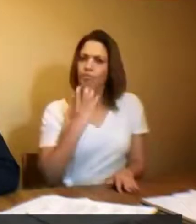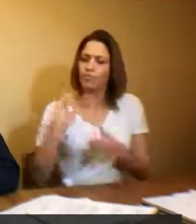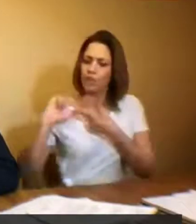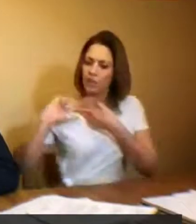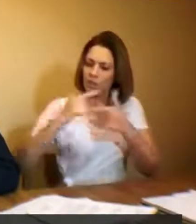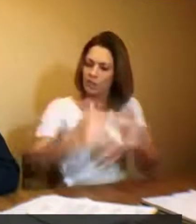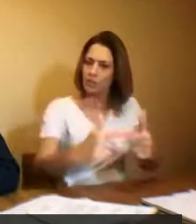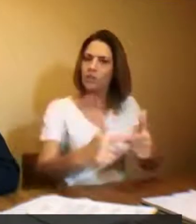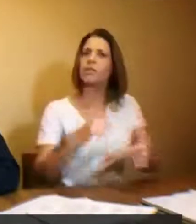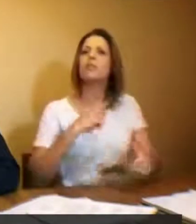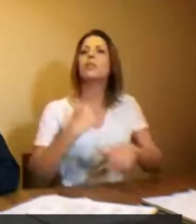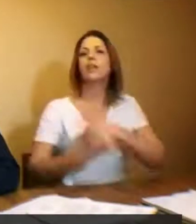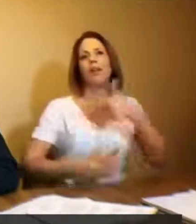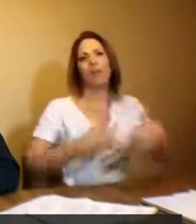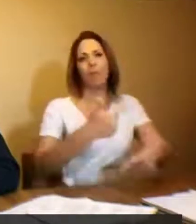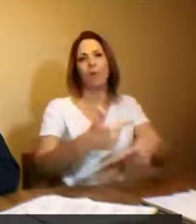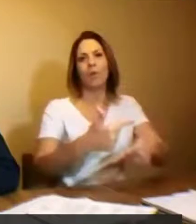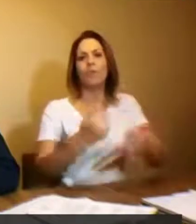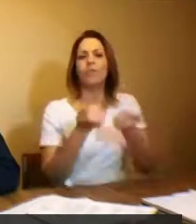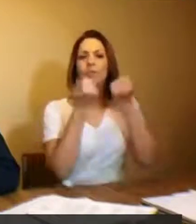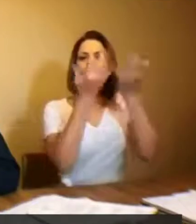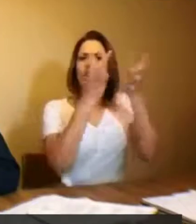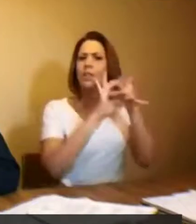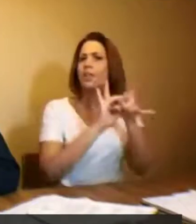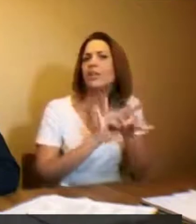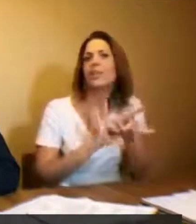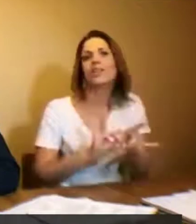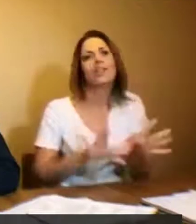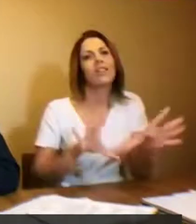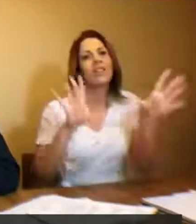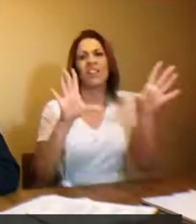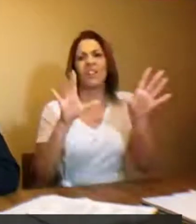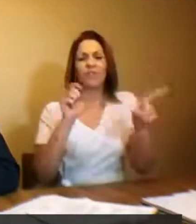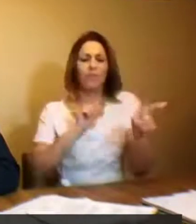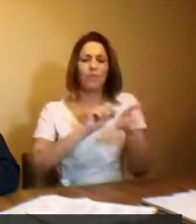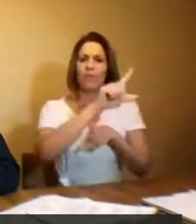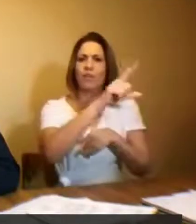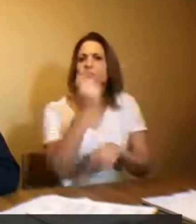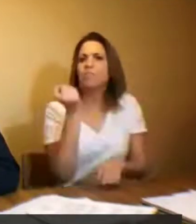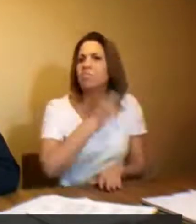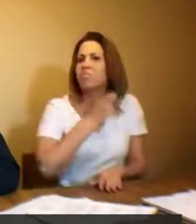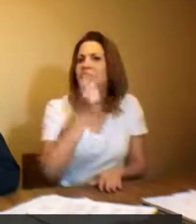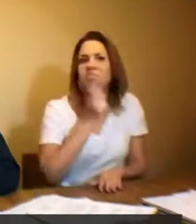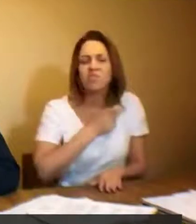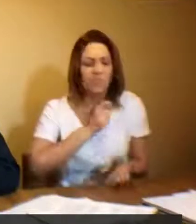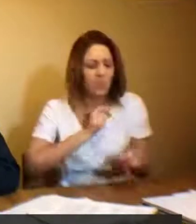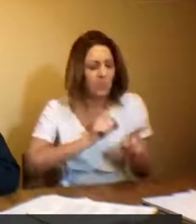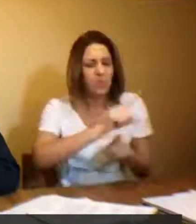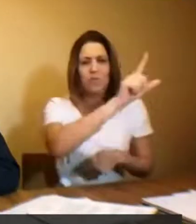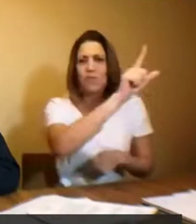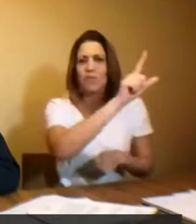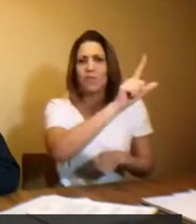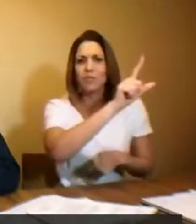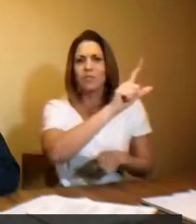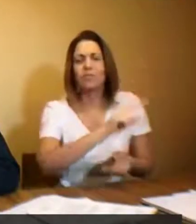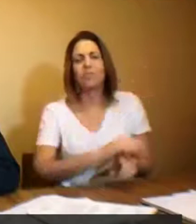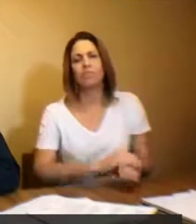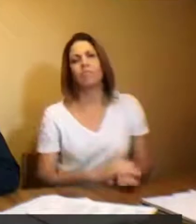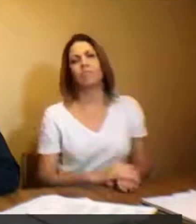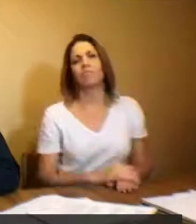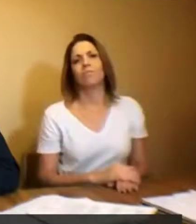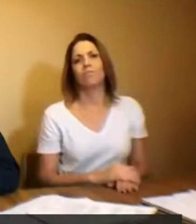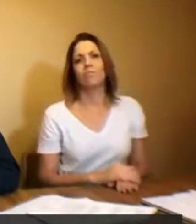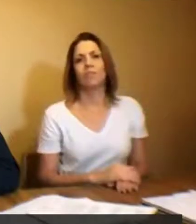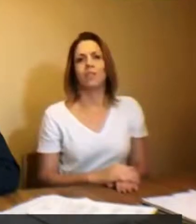trabalhador, fique livre da mentira, fique livre